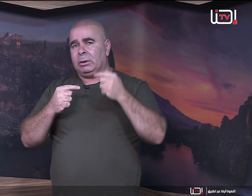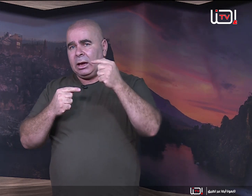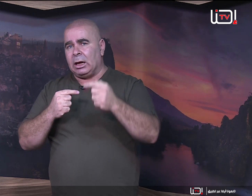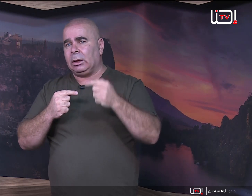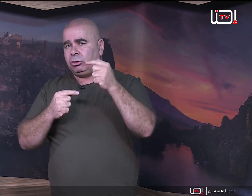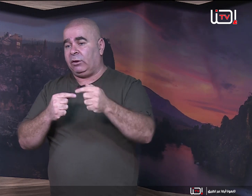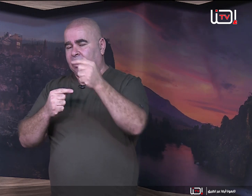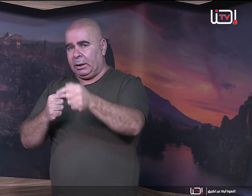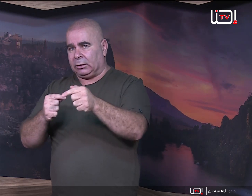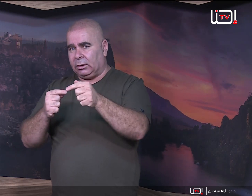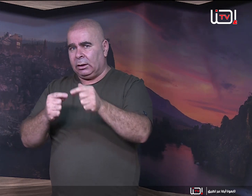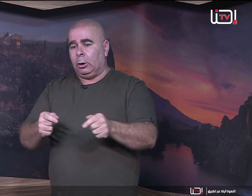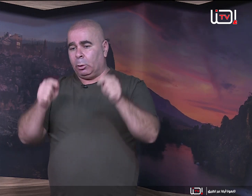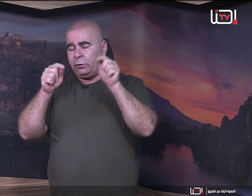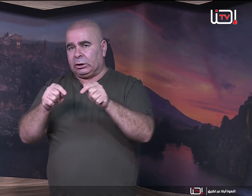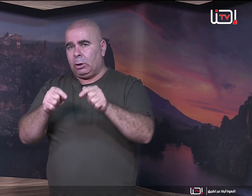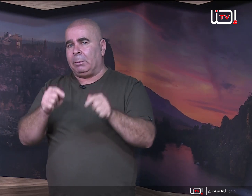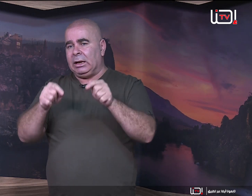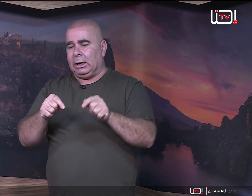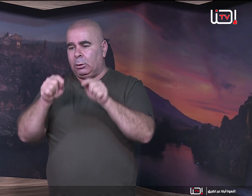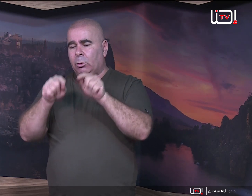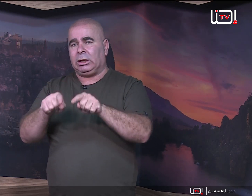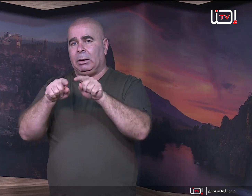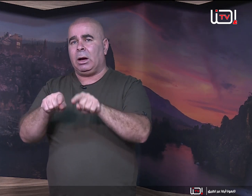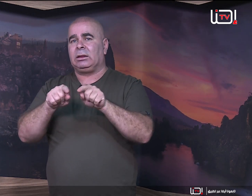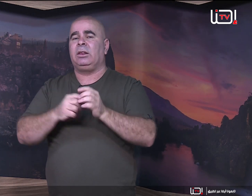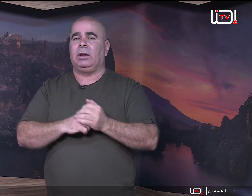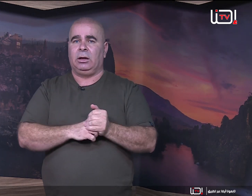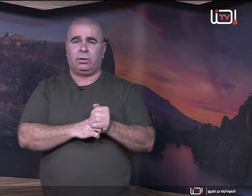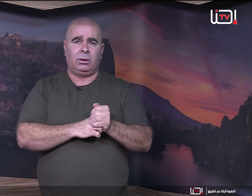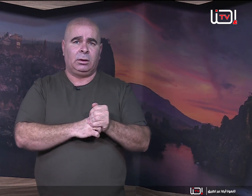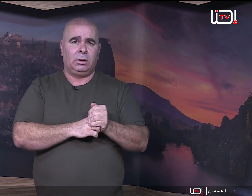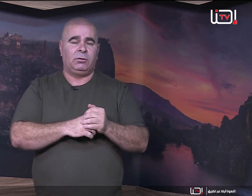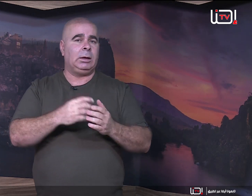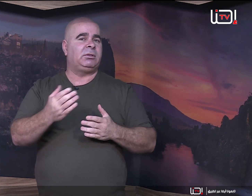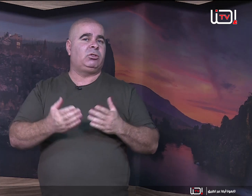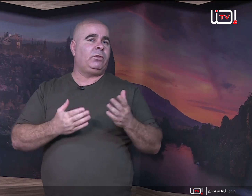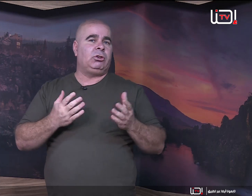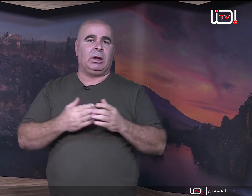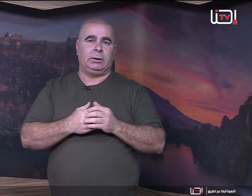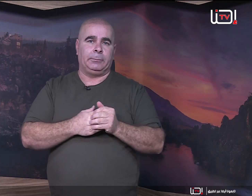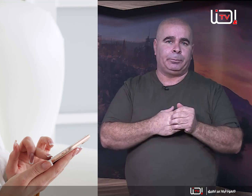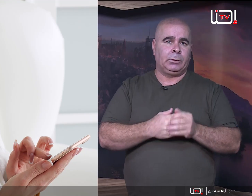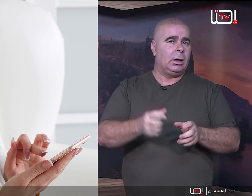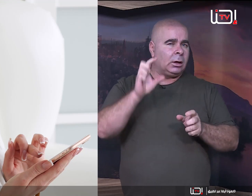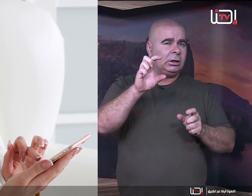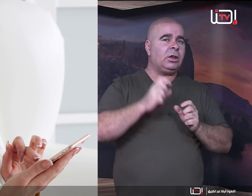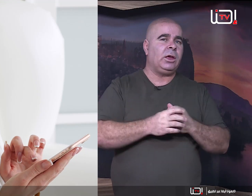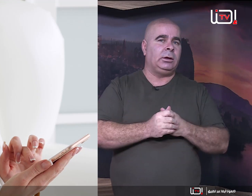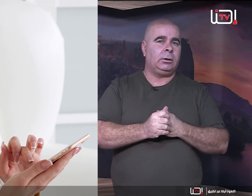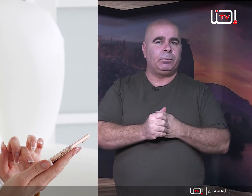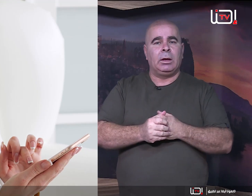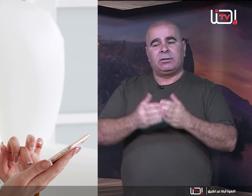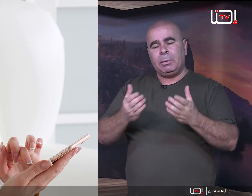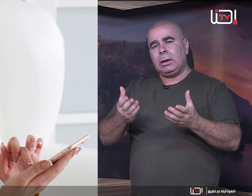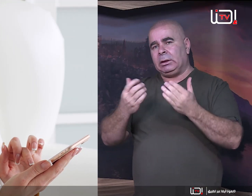اخذت من اهلها توجيه في البيت و بغرفه نومها بالليل انه ممنوع تعمل واحد اثين ثلاث فهي بتشوف الشي عادي قضيه